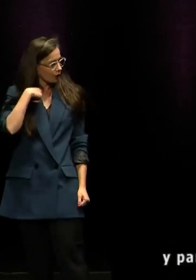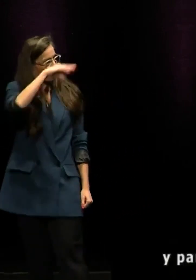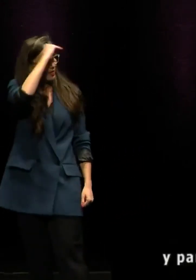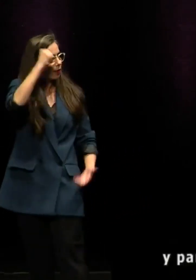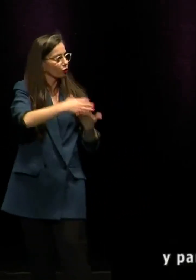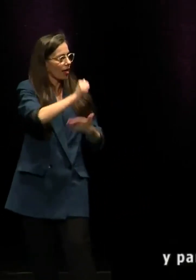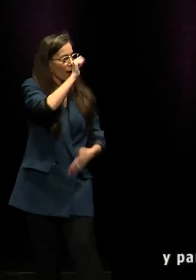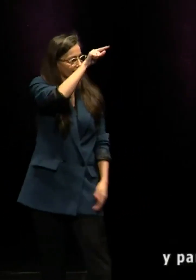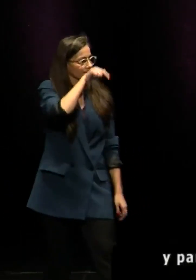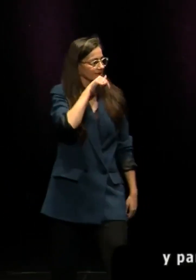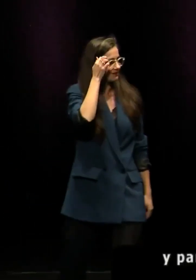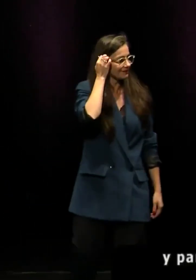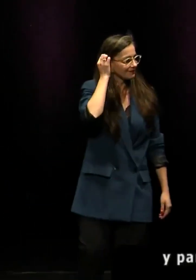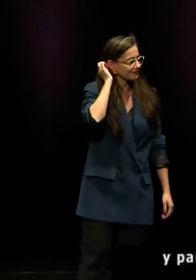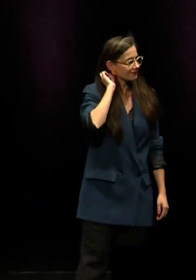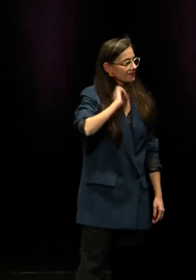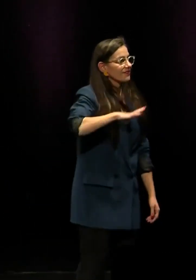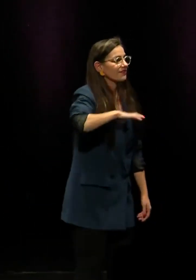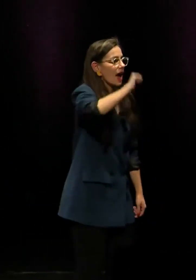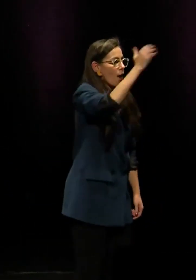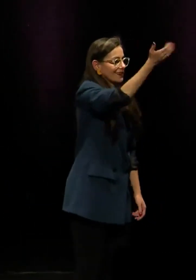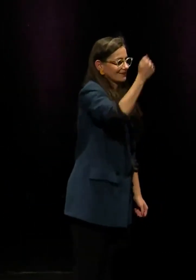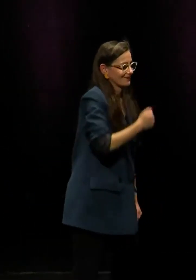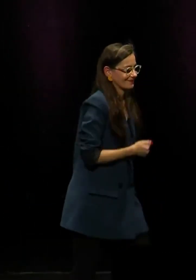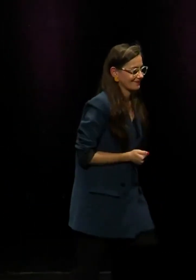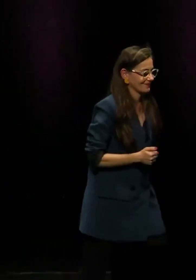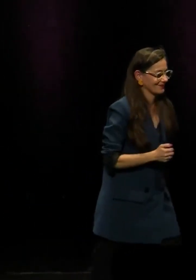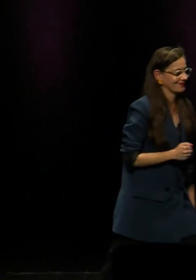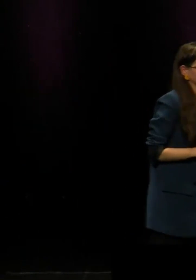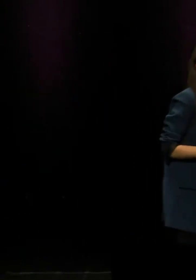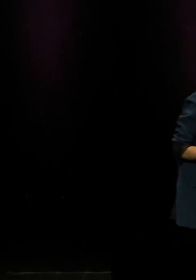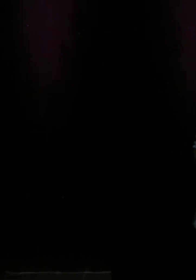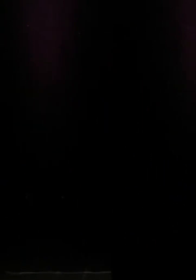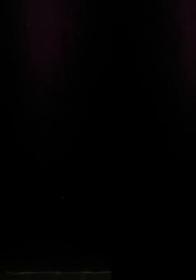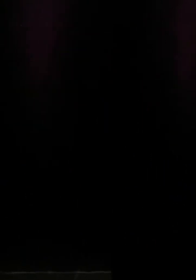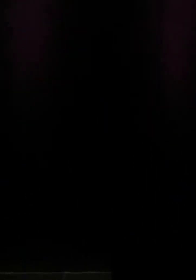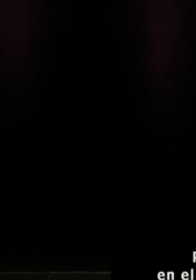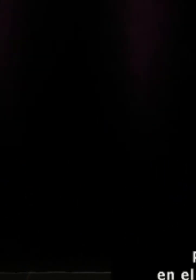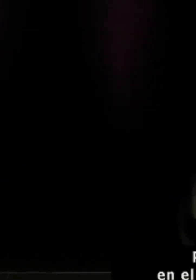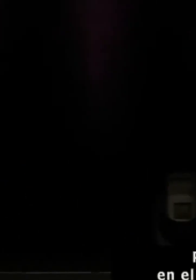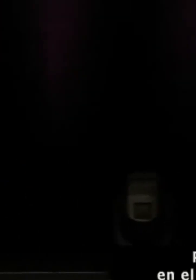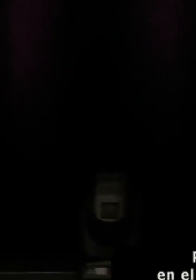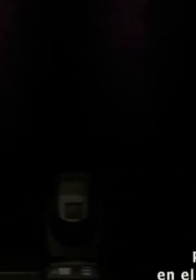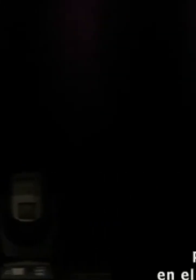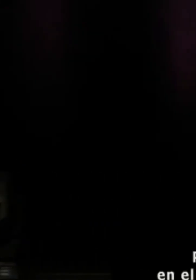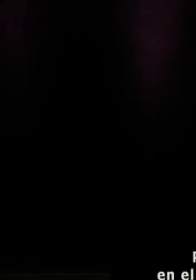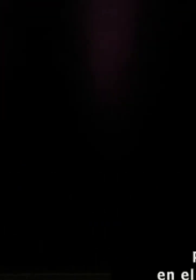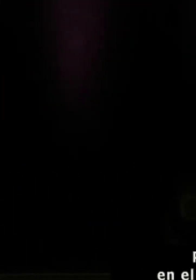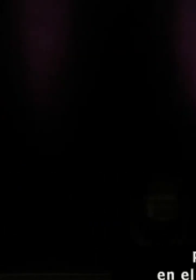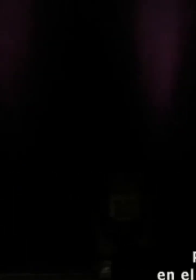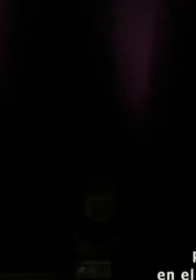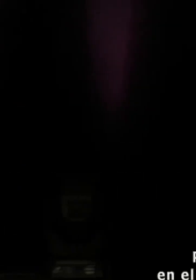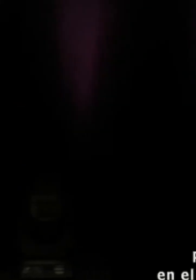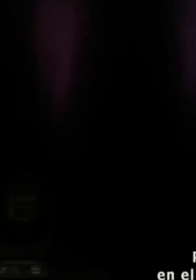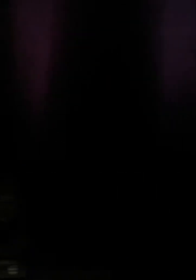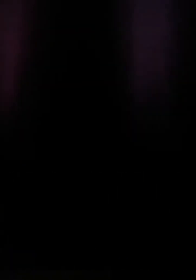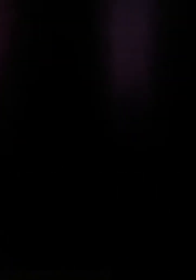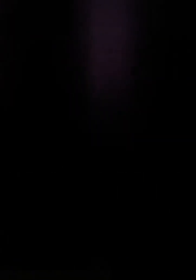ese año, ya empezamos a hablar sobre la reconstrucción asociativa. Por favor, ¿me podéis traer un poquito de agua?